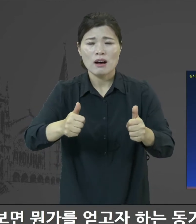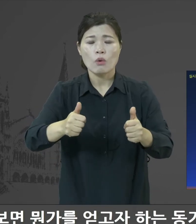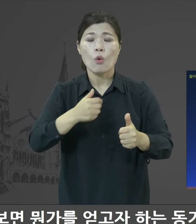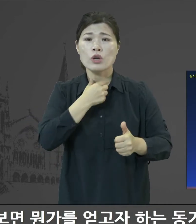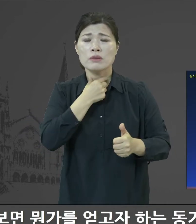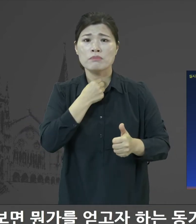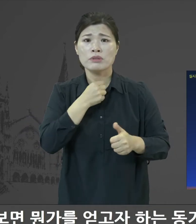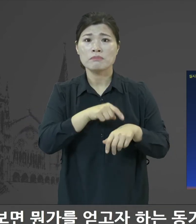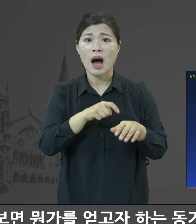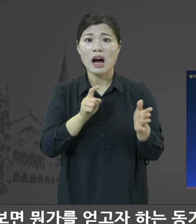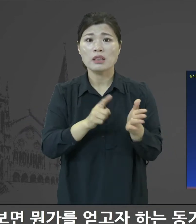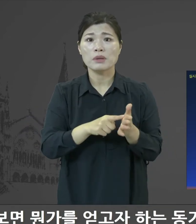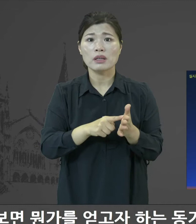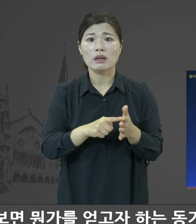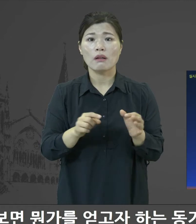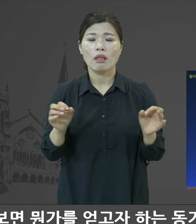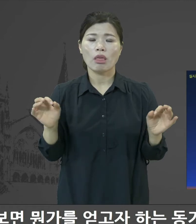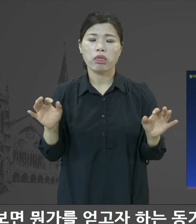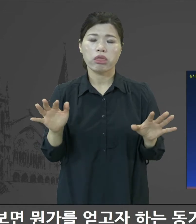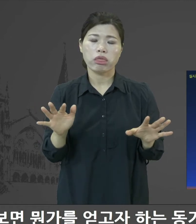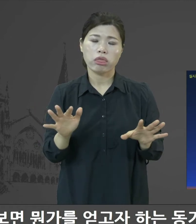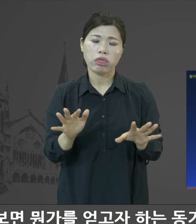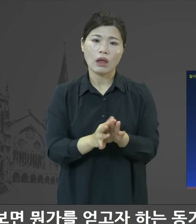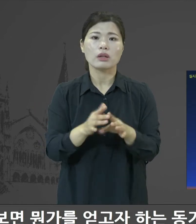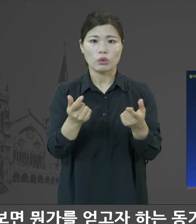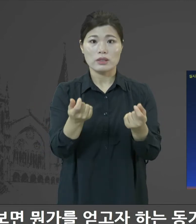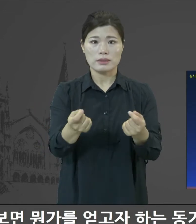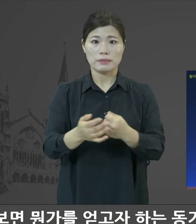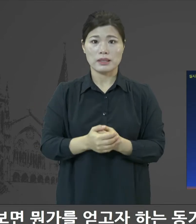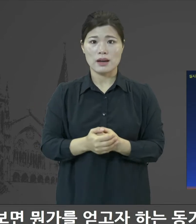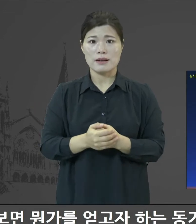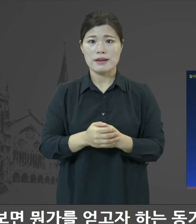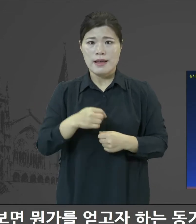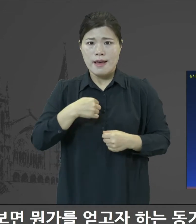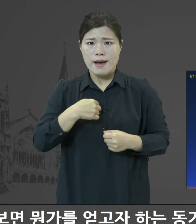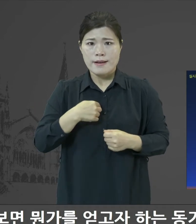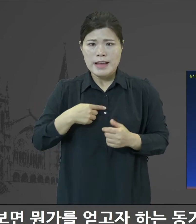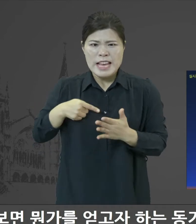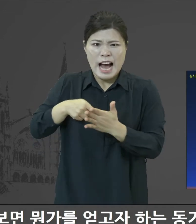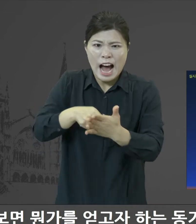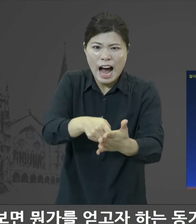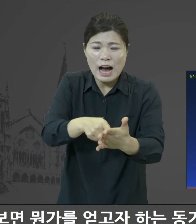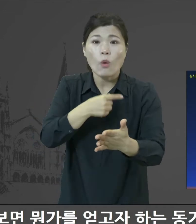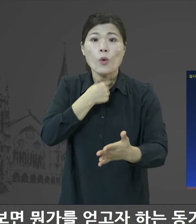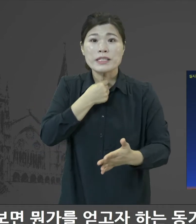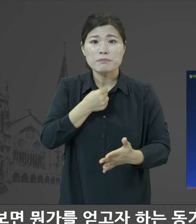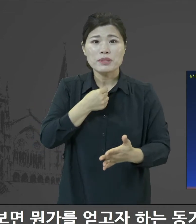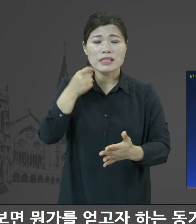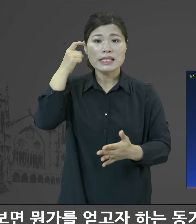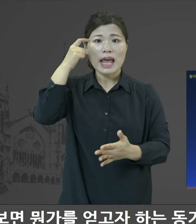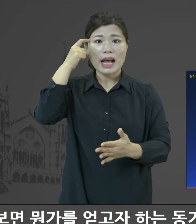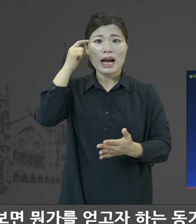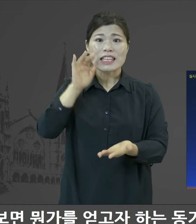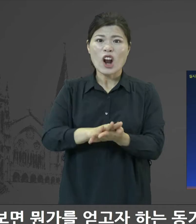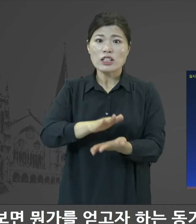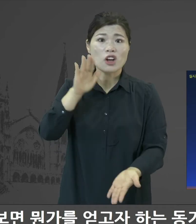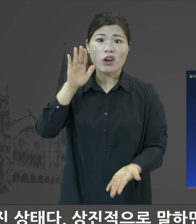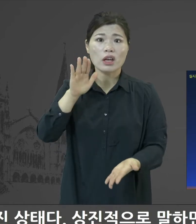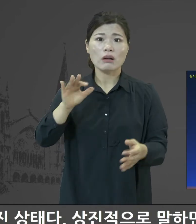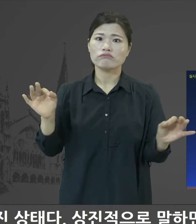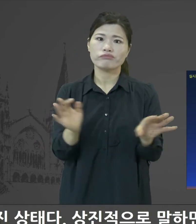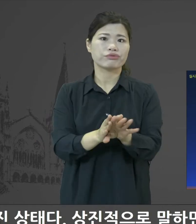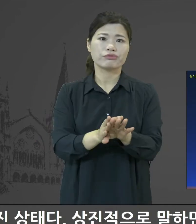상태다. 심장이 박동하지 않고 있는 상태다. 그러니까 추진하고 싶은 이 생각, 열정이 없어진